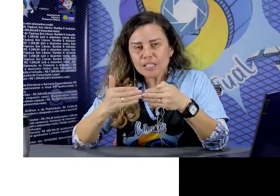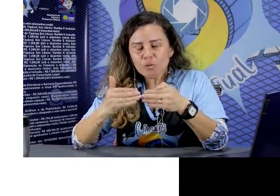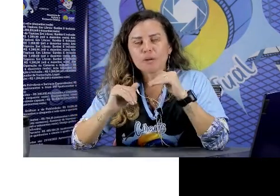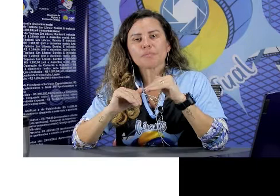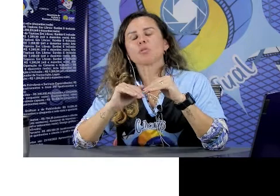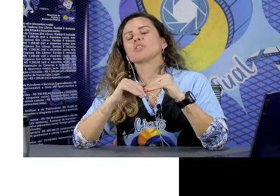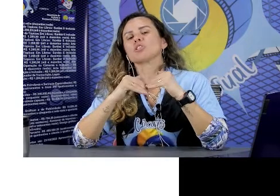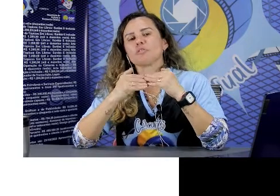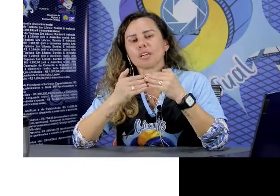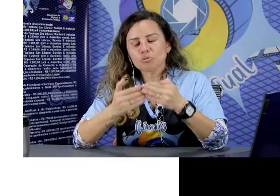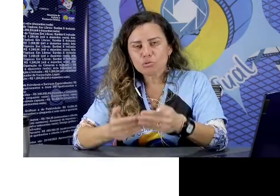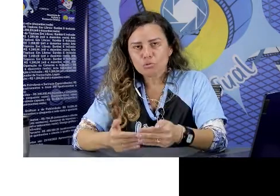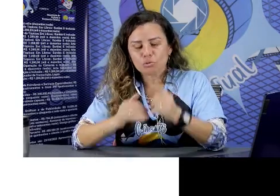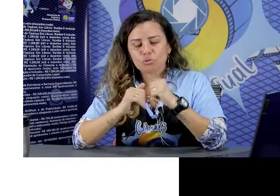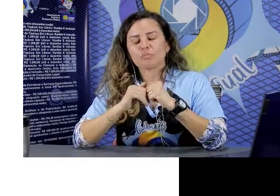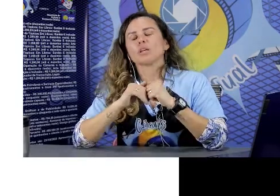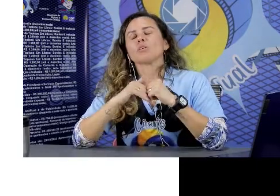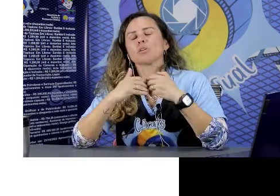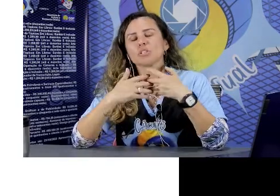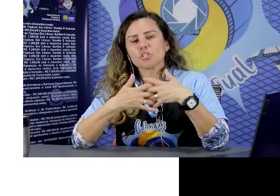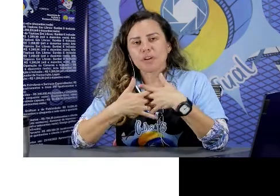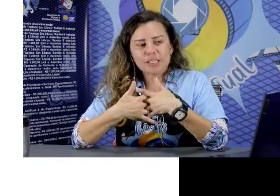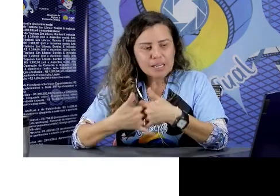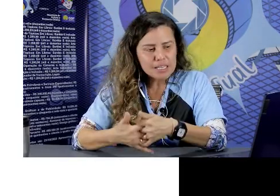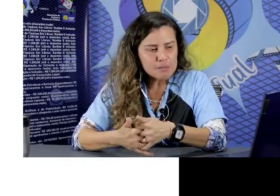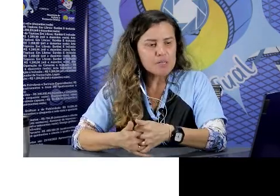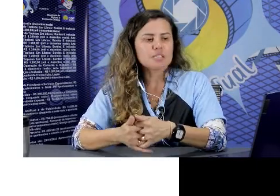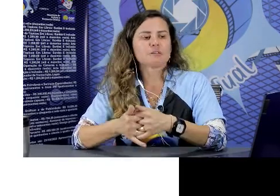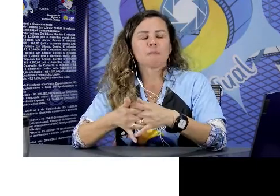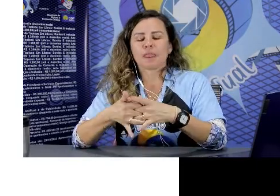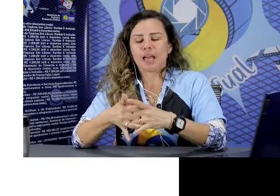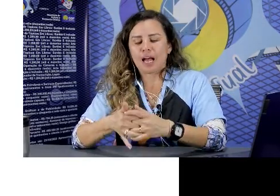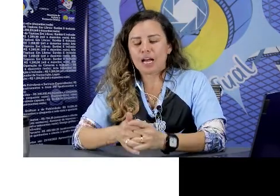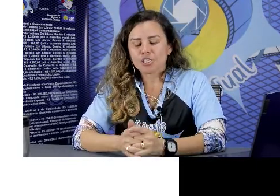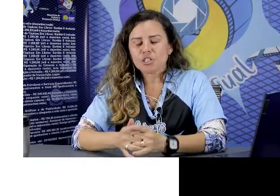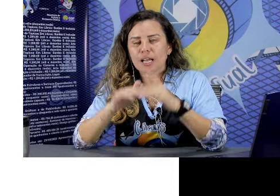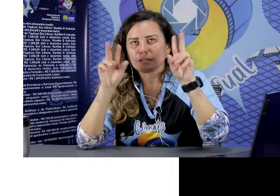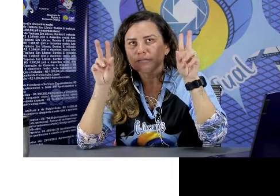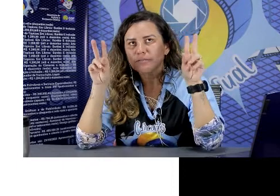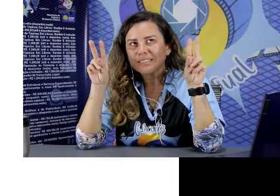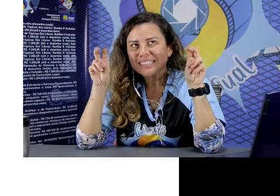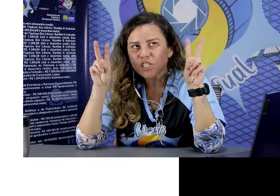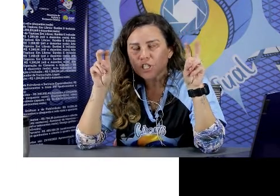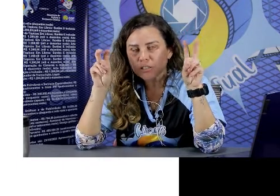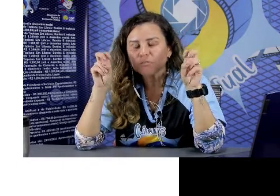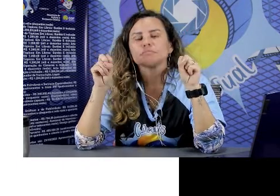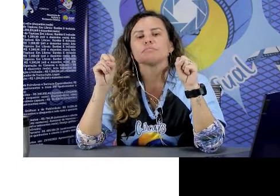língua, quando a gente fala do surdo, quando a gente fala da Libras, a gente está deixando